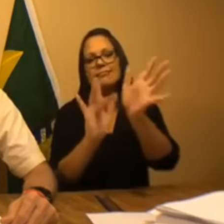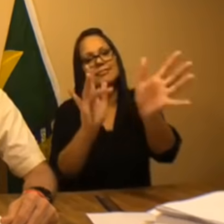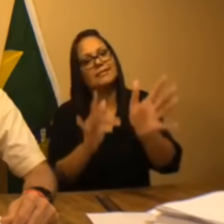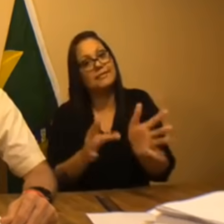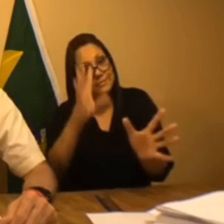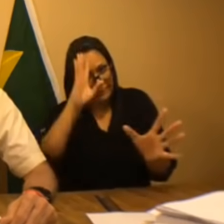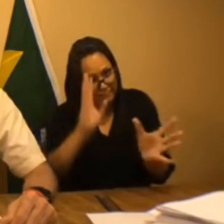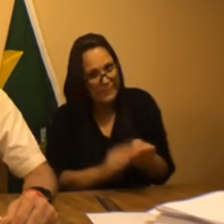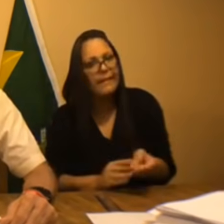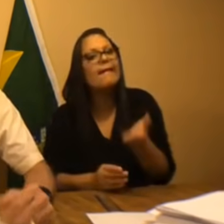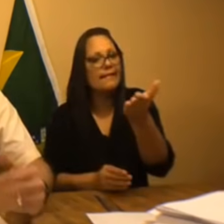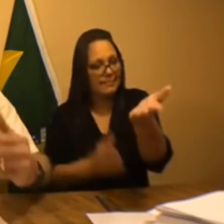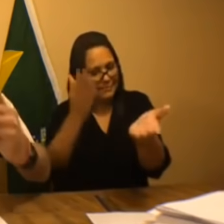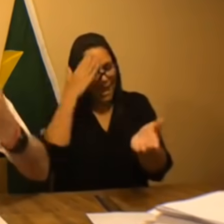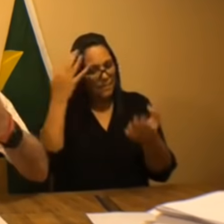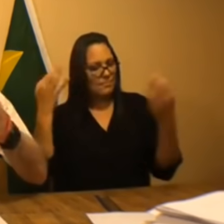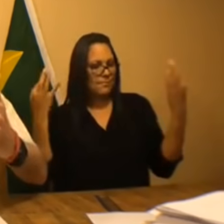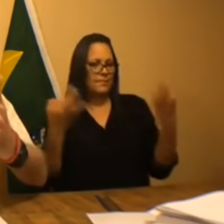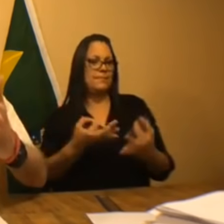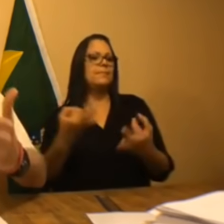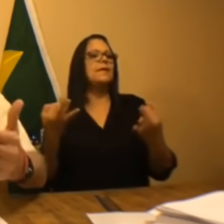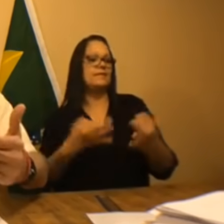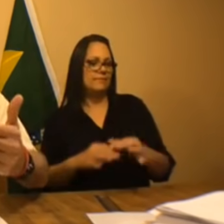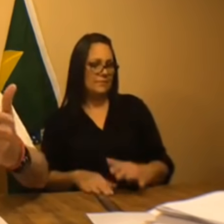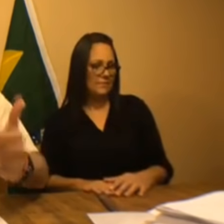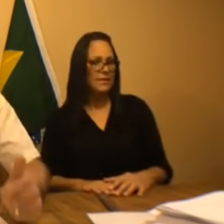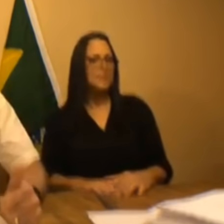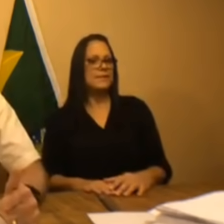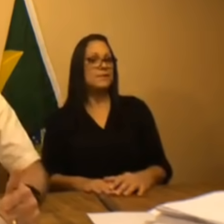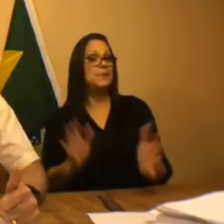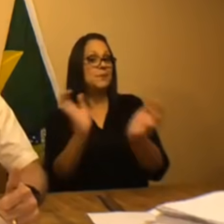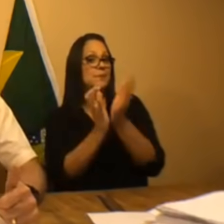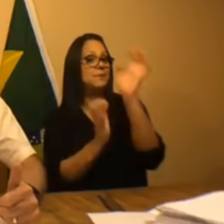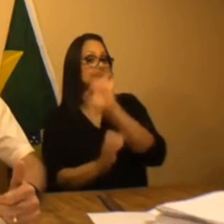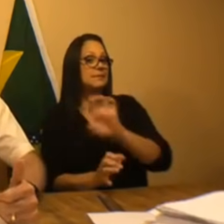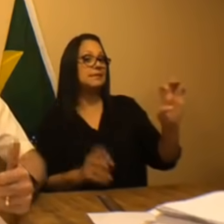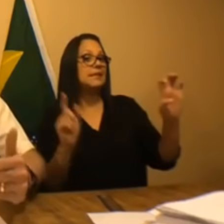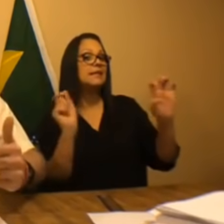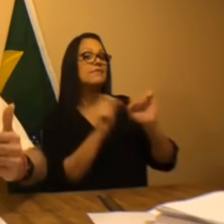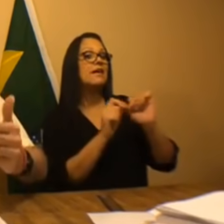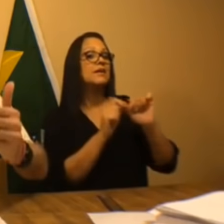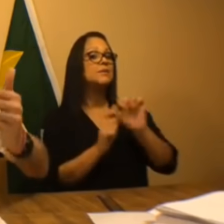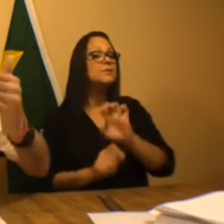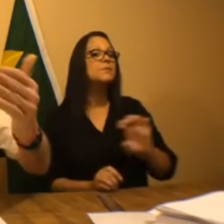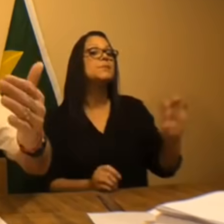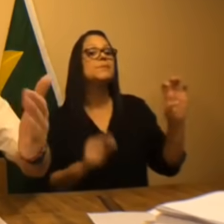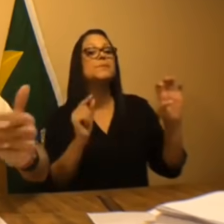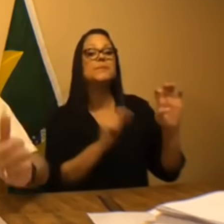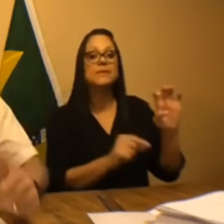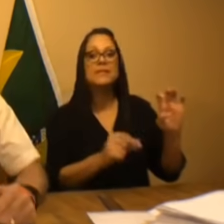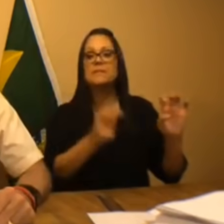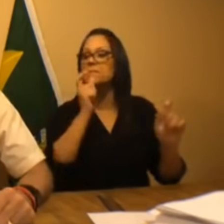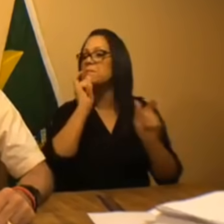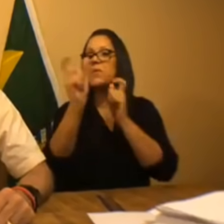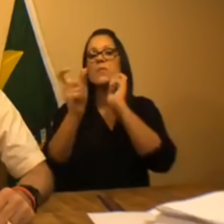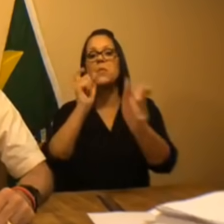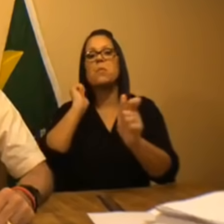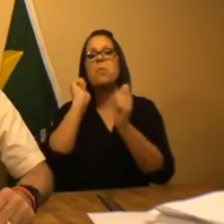entendem perfeitamente. É aquela velha máxima da esquerda, né? De xingar os outros o que eles